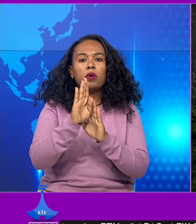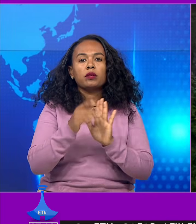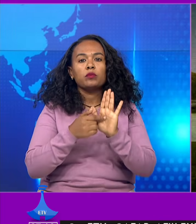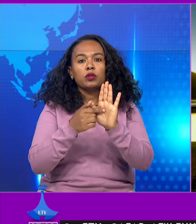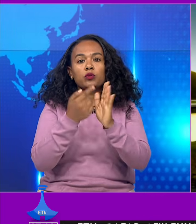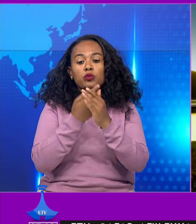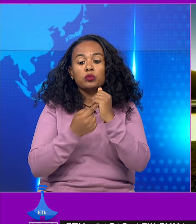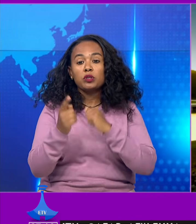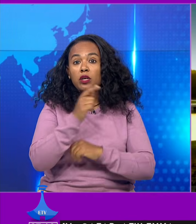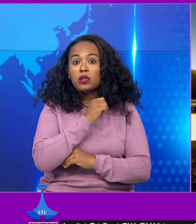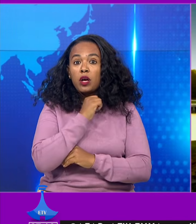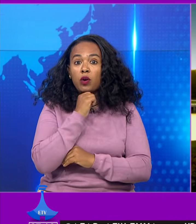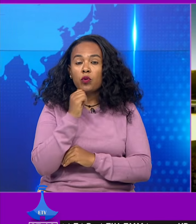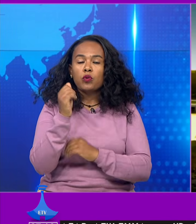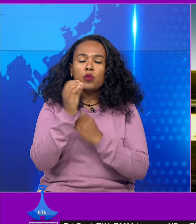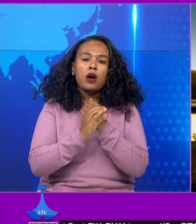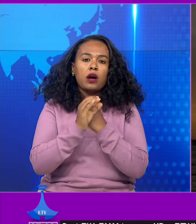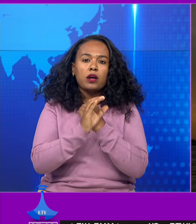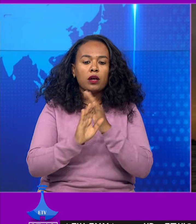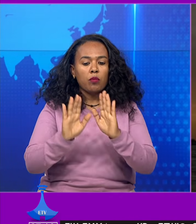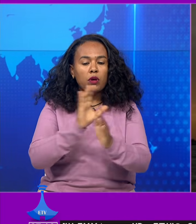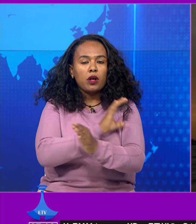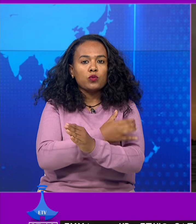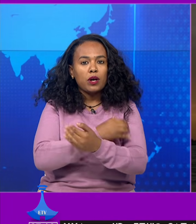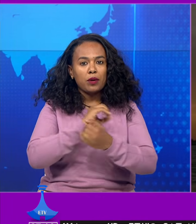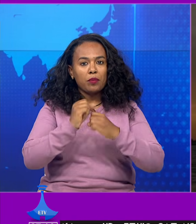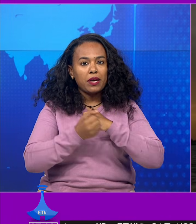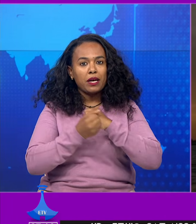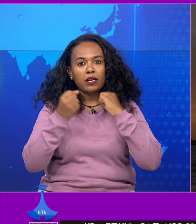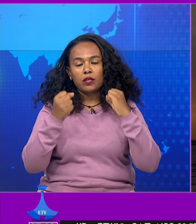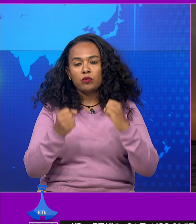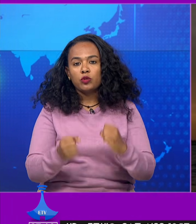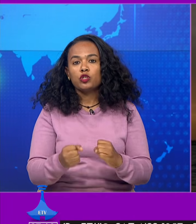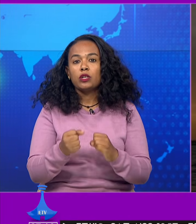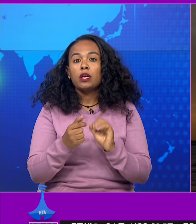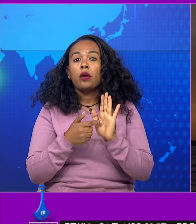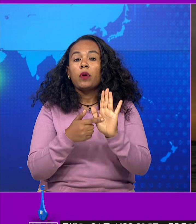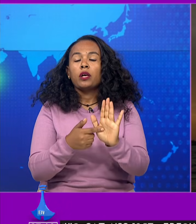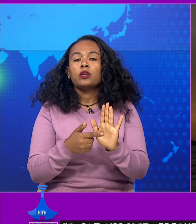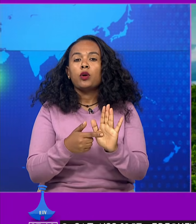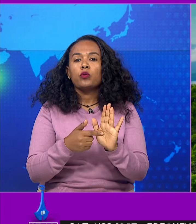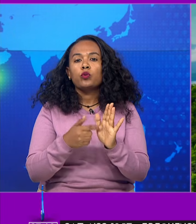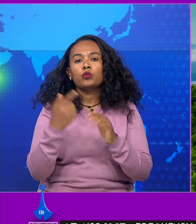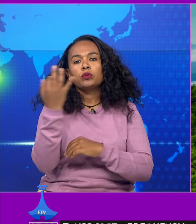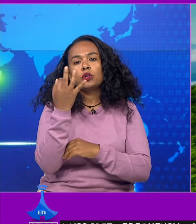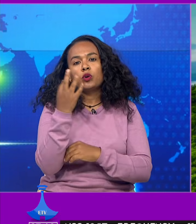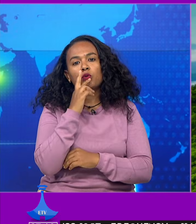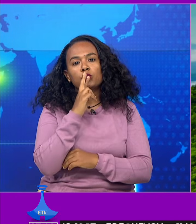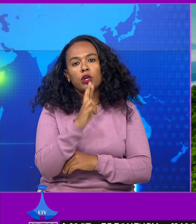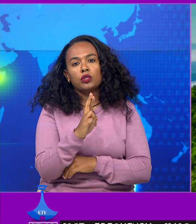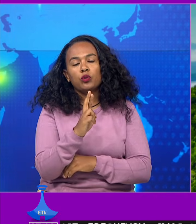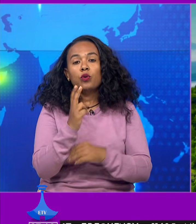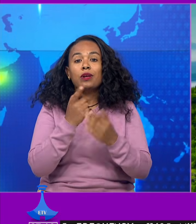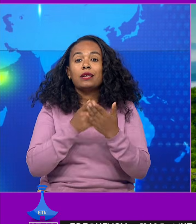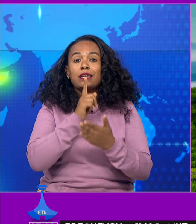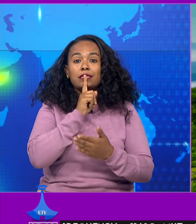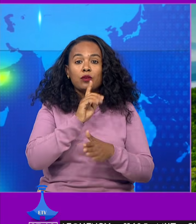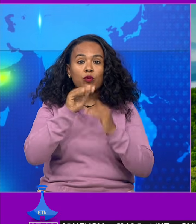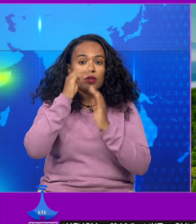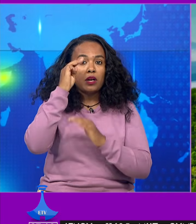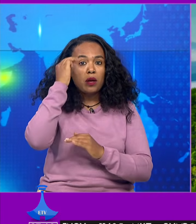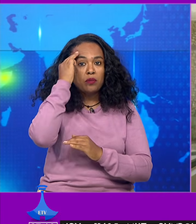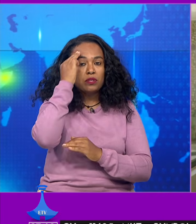ምልክቶች ብቻ ሳይሆኑ ሀገር በራሷ አቅም መቀየር እንደምትችል የሚያሳዩ ሕያው ምስክሮች ናቸው። ለዚህ ነው ጠቅላይ